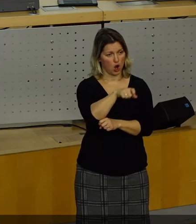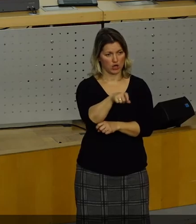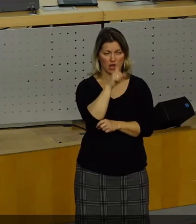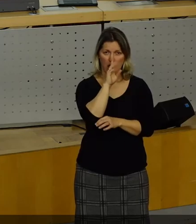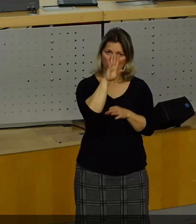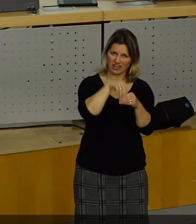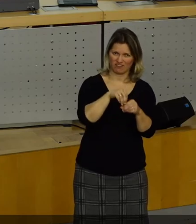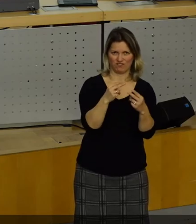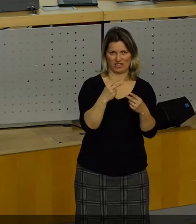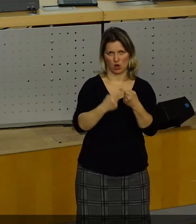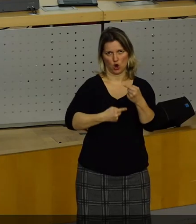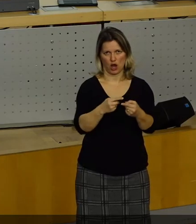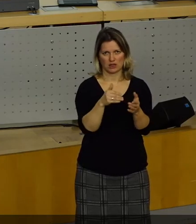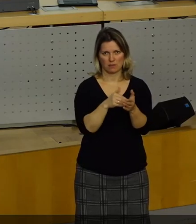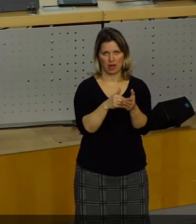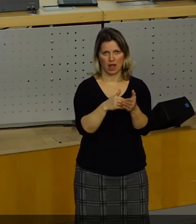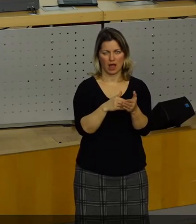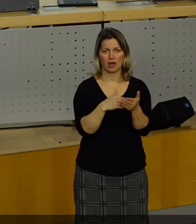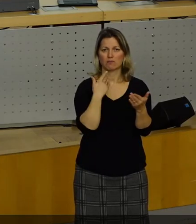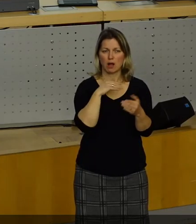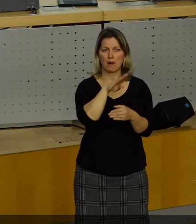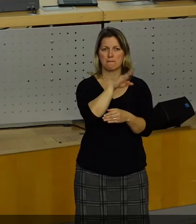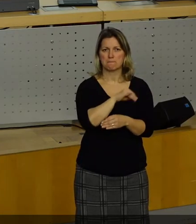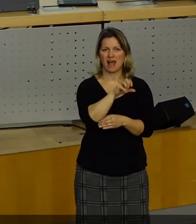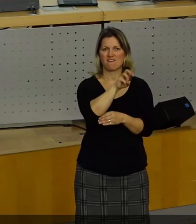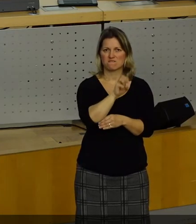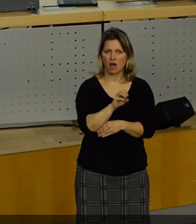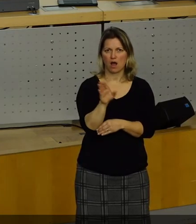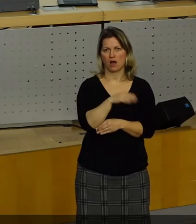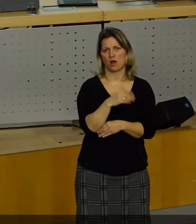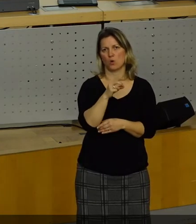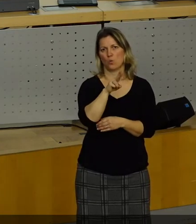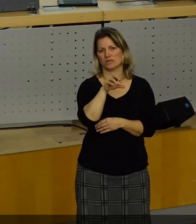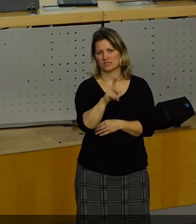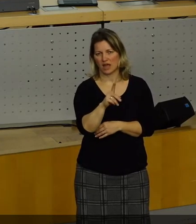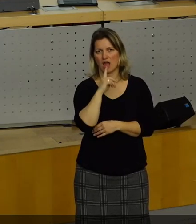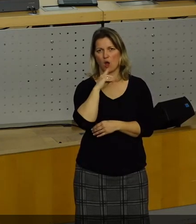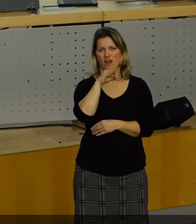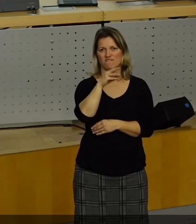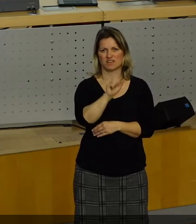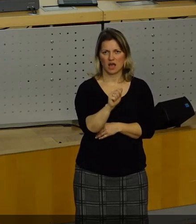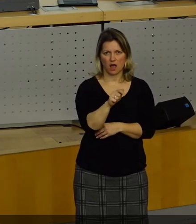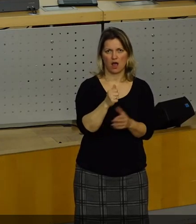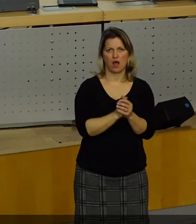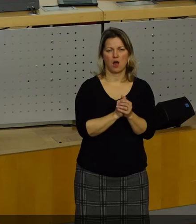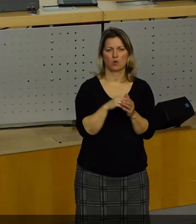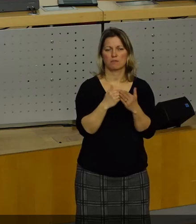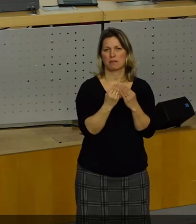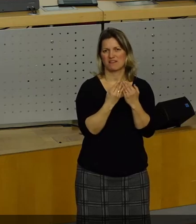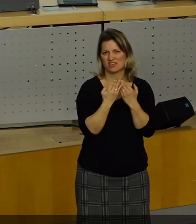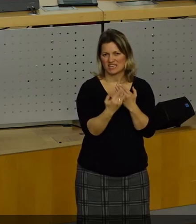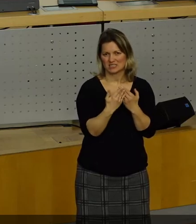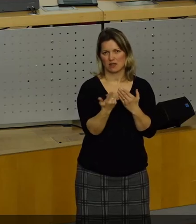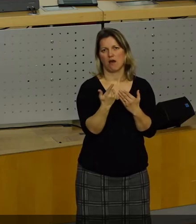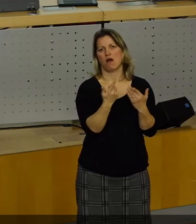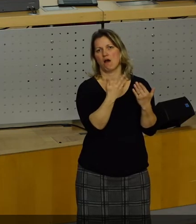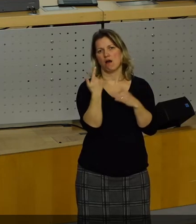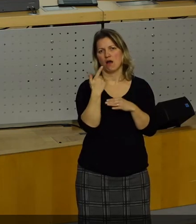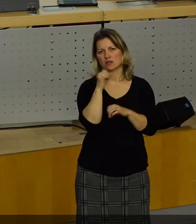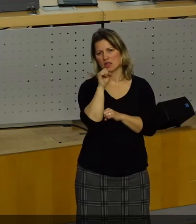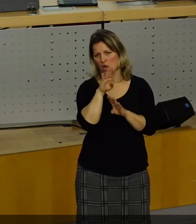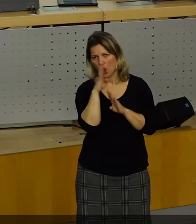spielen. Baywoba, USD, Vira, kennen Sie alle. Auch Akteure wie Wiesner und das Narrenhäusel. Das sind halt